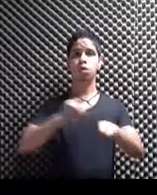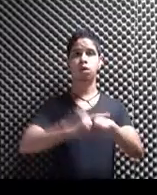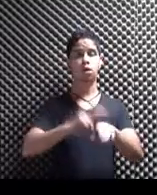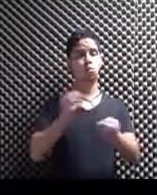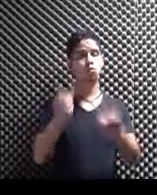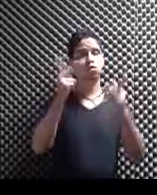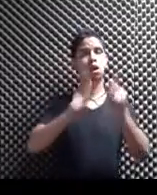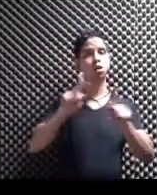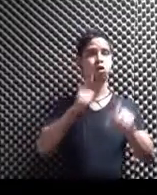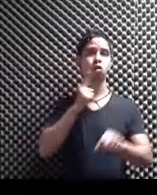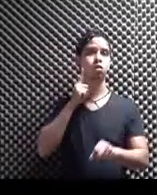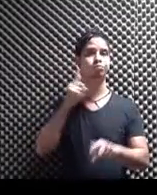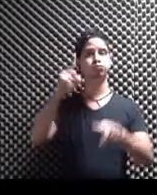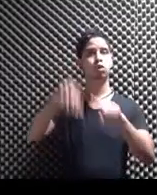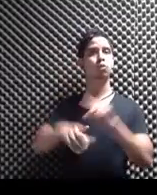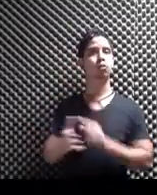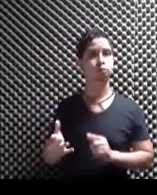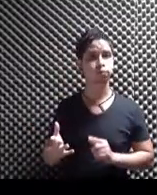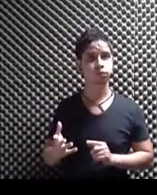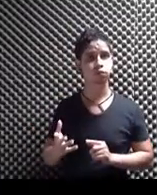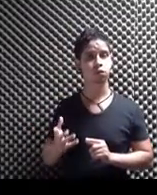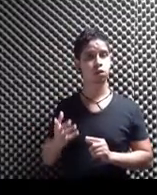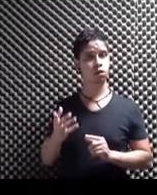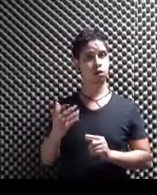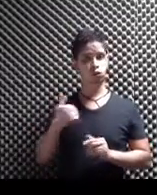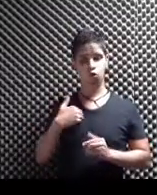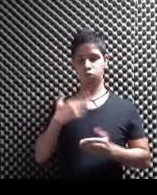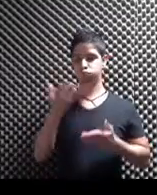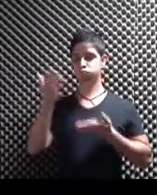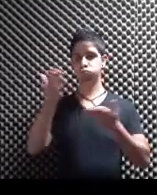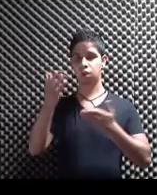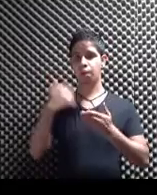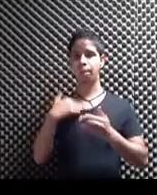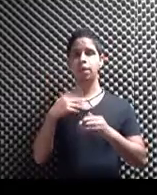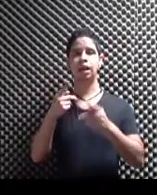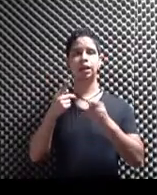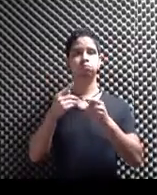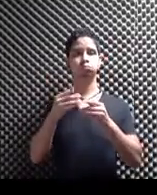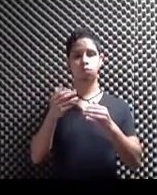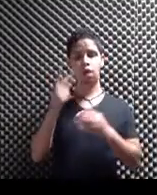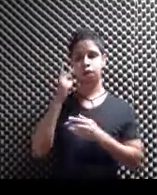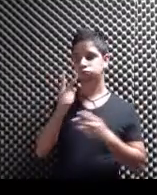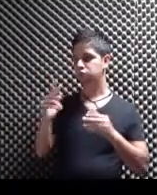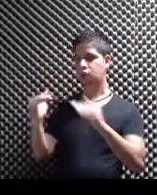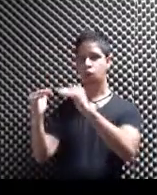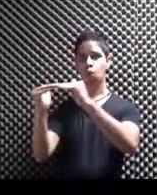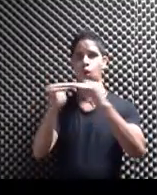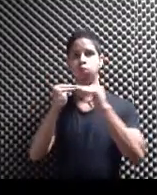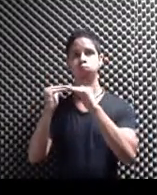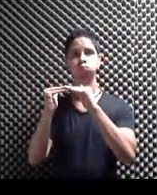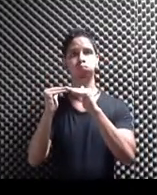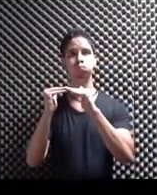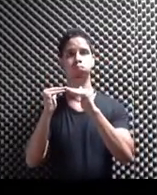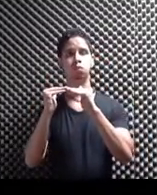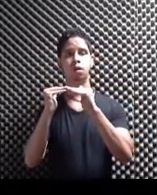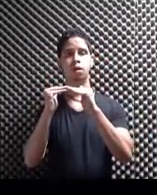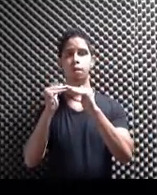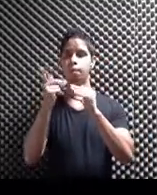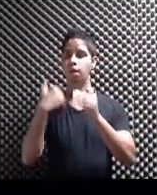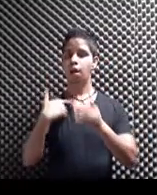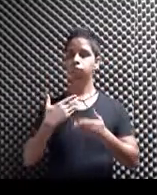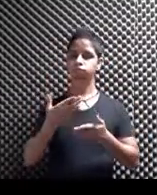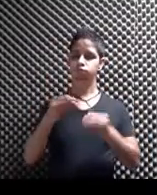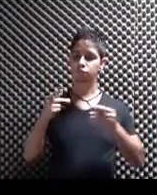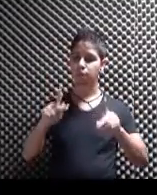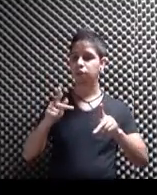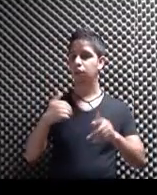han podido. Qué bien. Trabajar sirviendo meses aquí, donde además me tratan con igualdad y amabilidad, me permite mantener a mi mujer y a